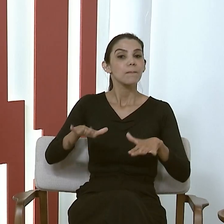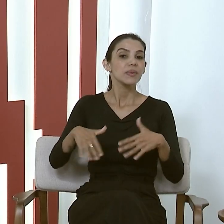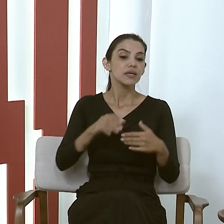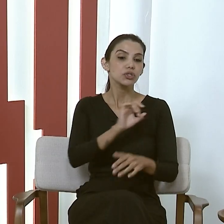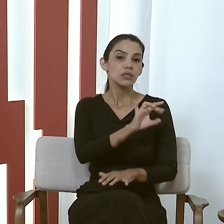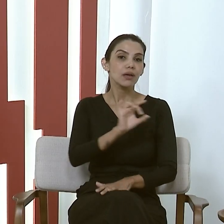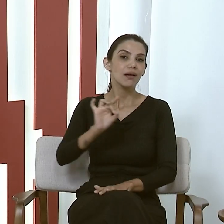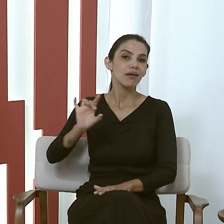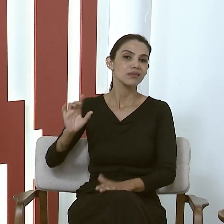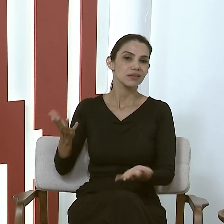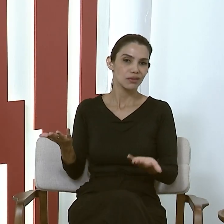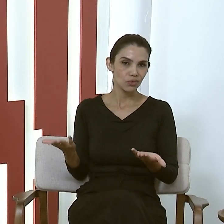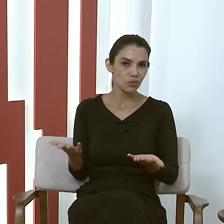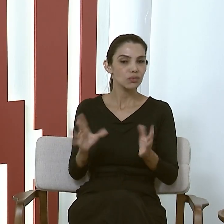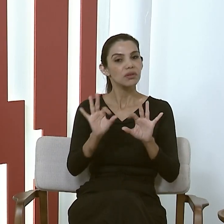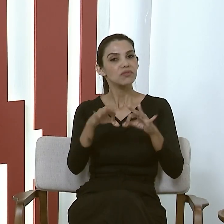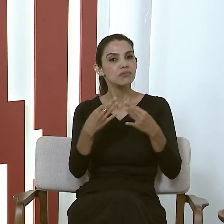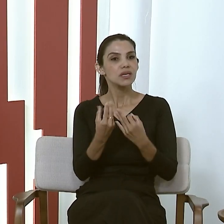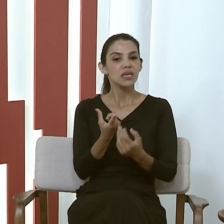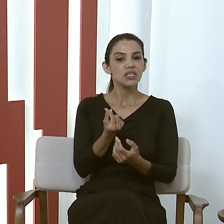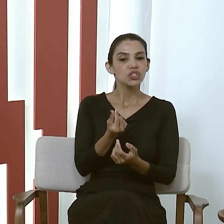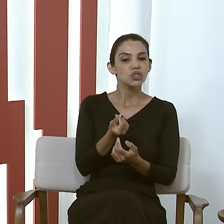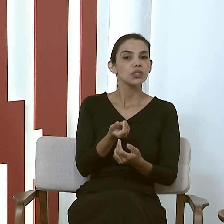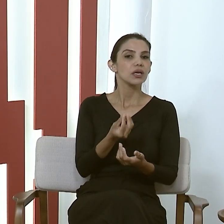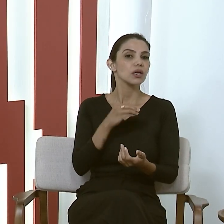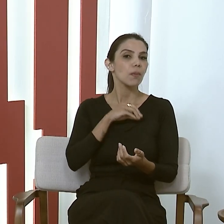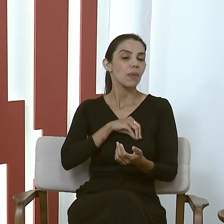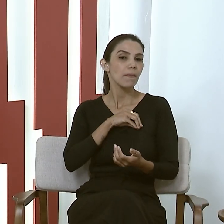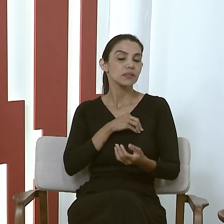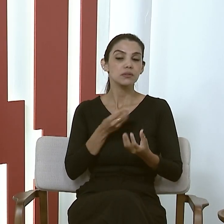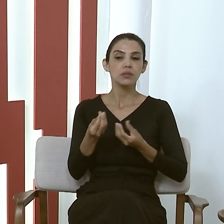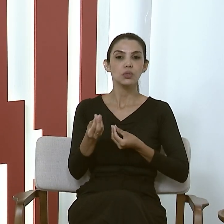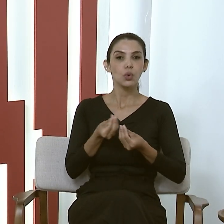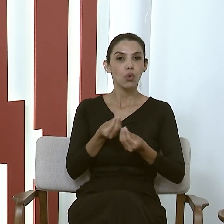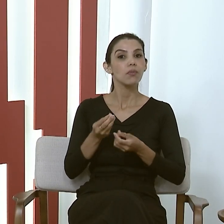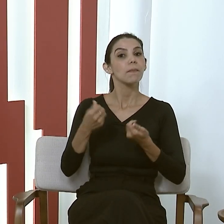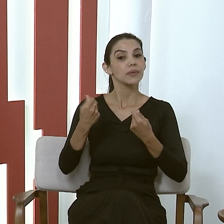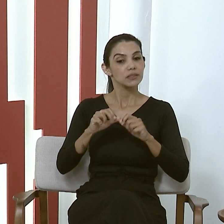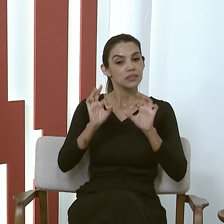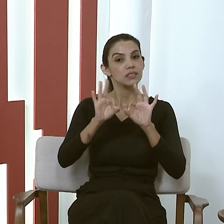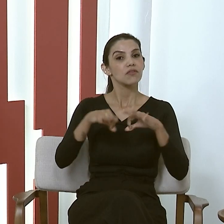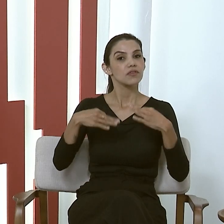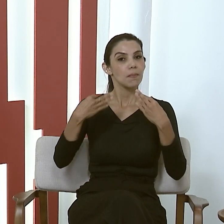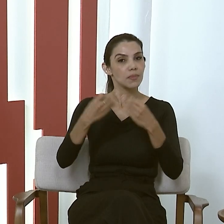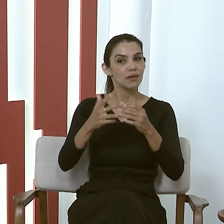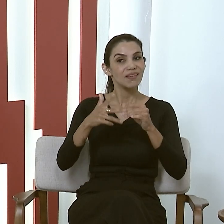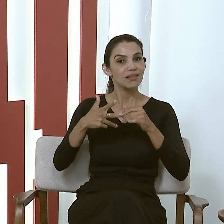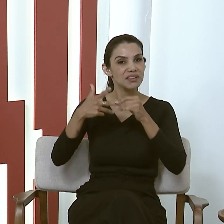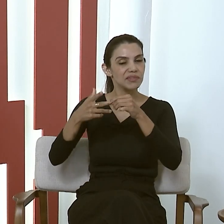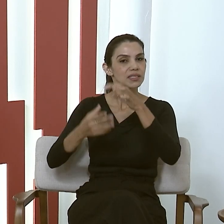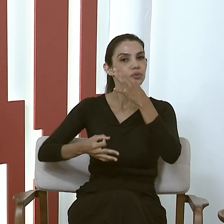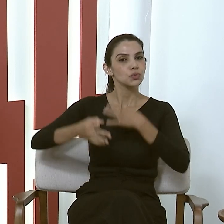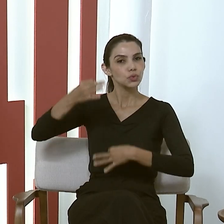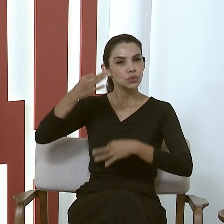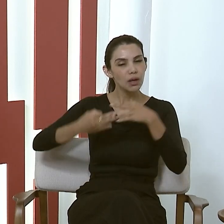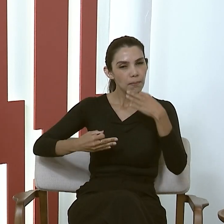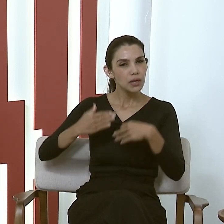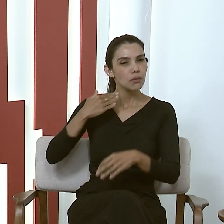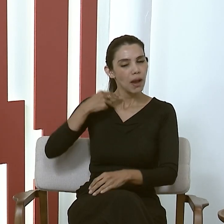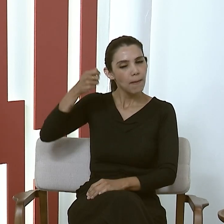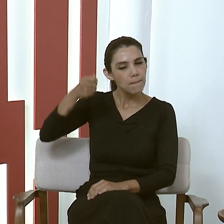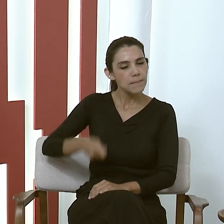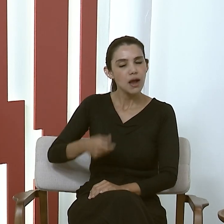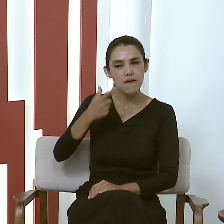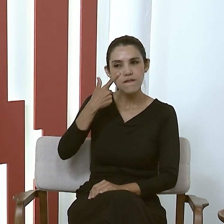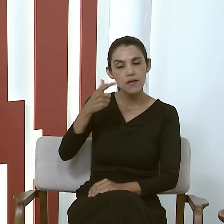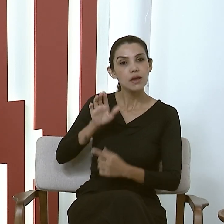situação econômica de cada família. A família precisará demonstrar ao judiciário qual é o padrão de vida, quais são